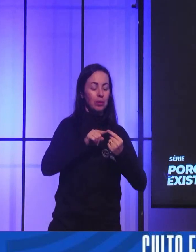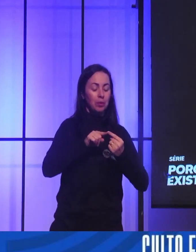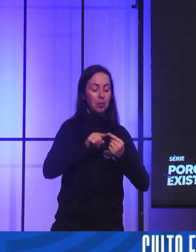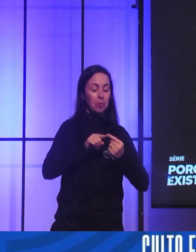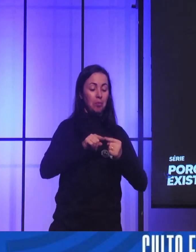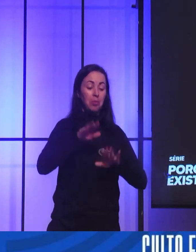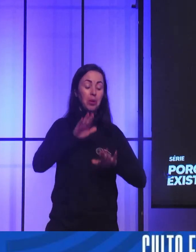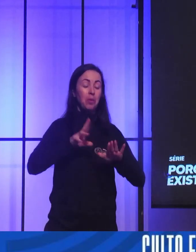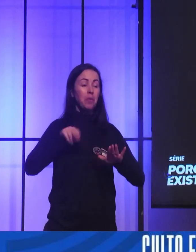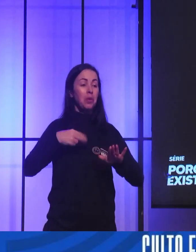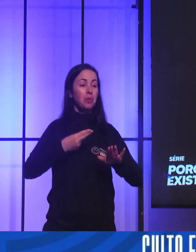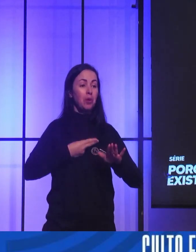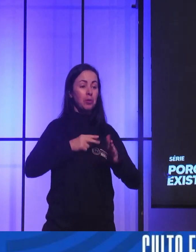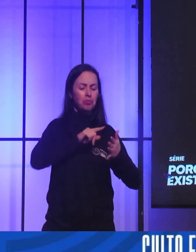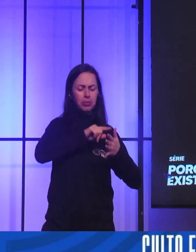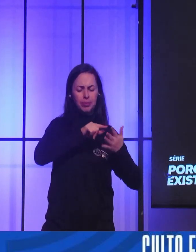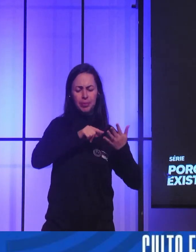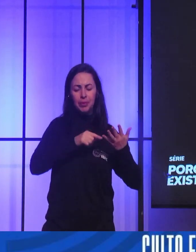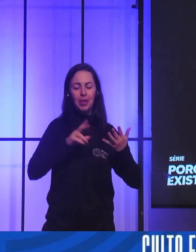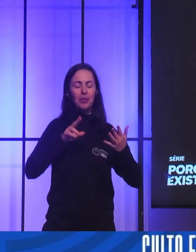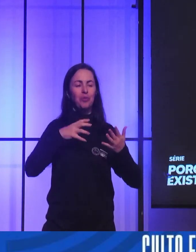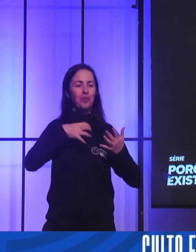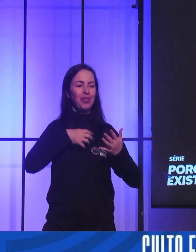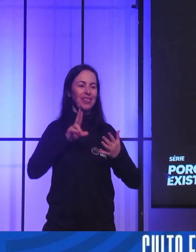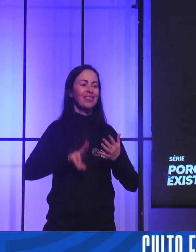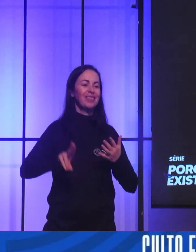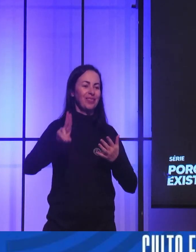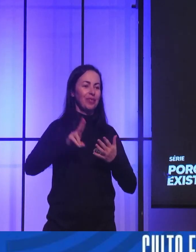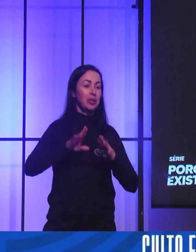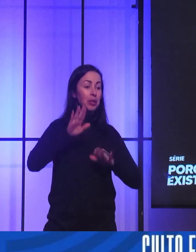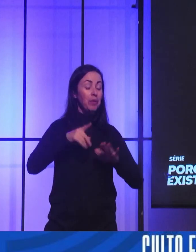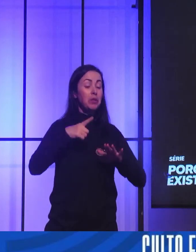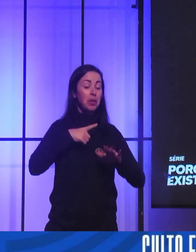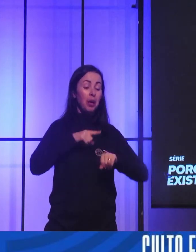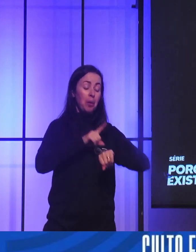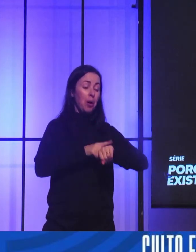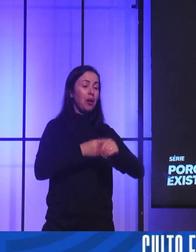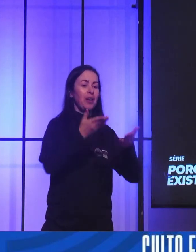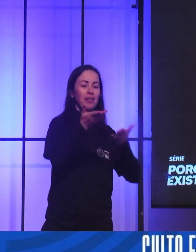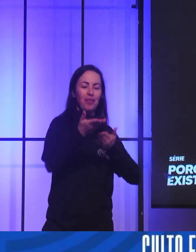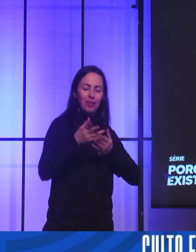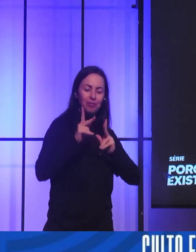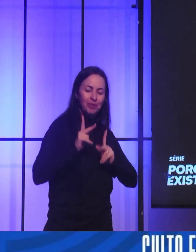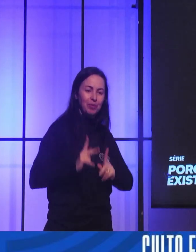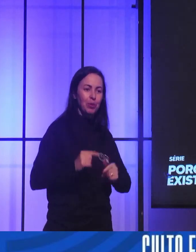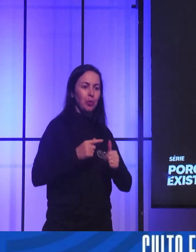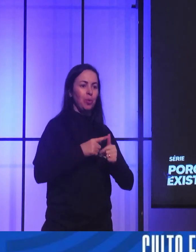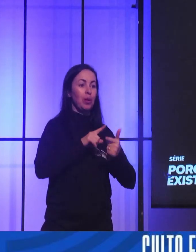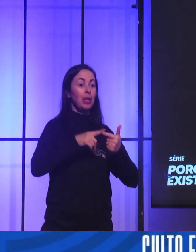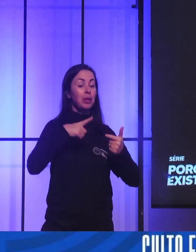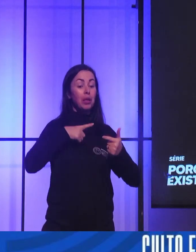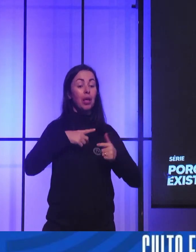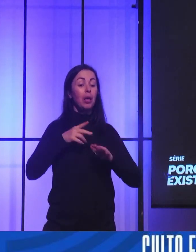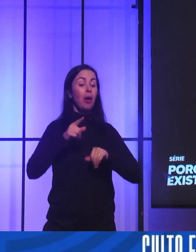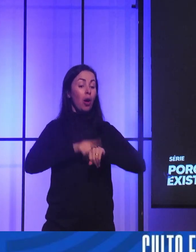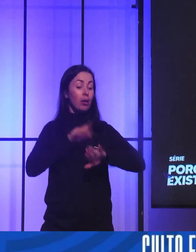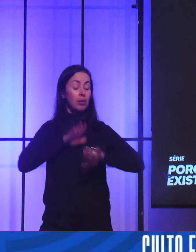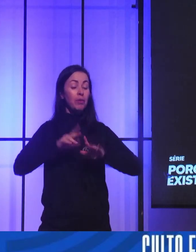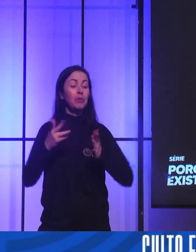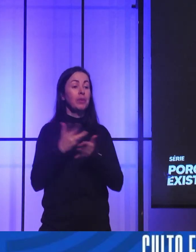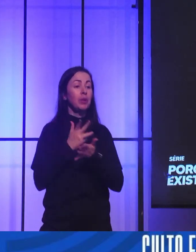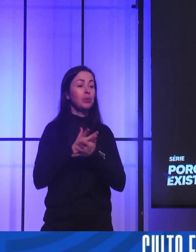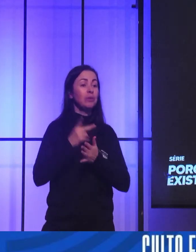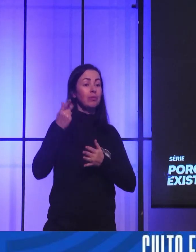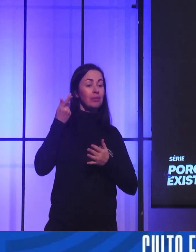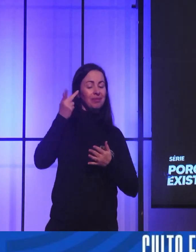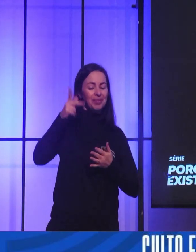que eu falei. Talvez em um momento você vai convidar alguém. Talvez em um momento você vai ter a oportunidade de falar da sua vida. Talvez em um momento